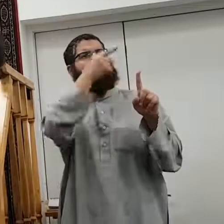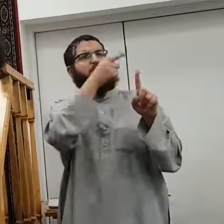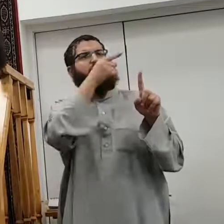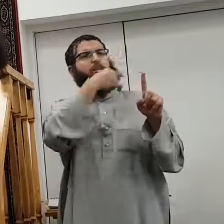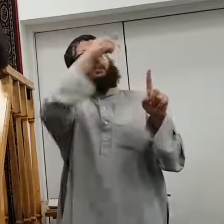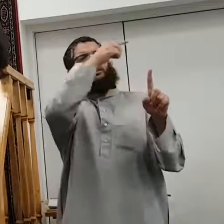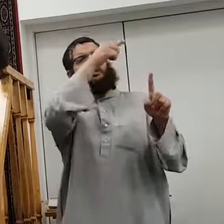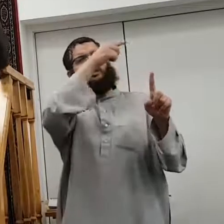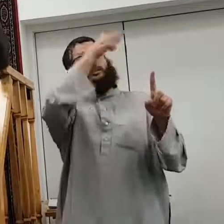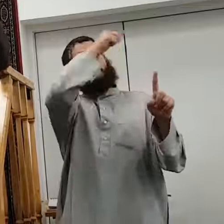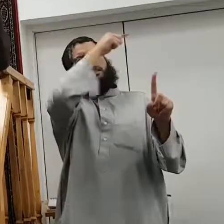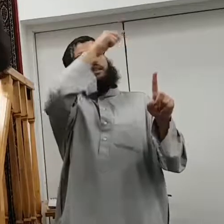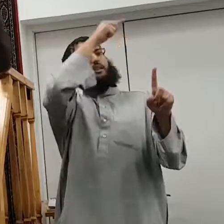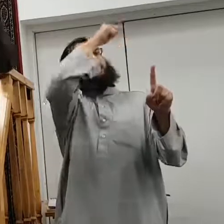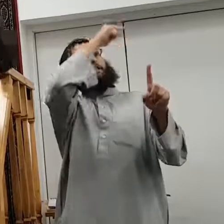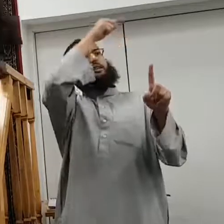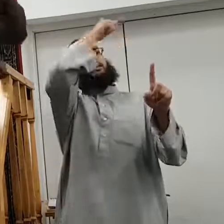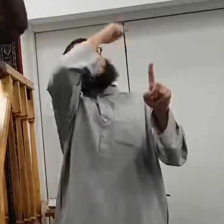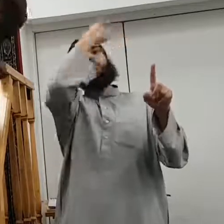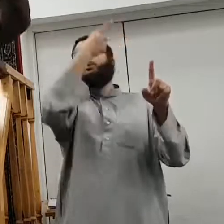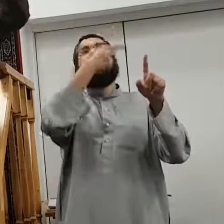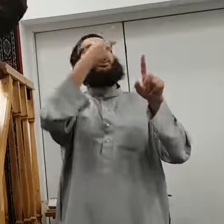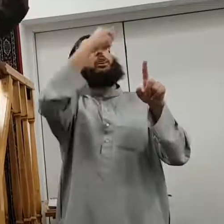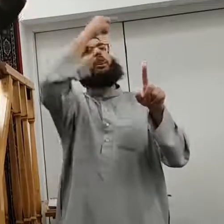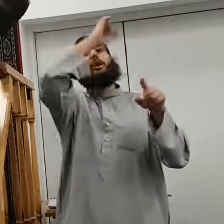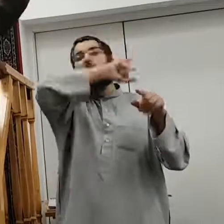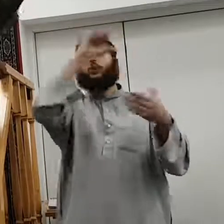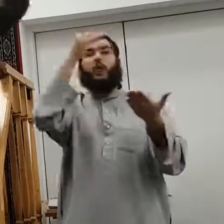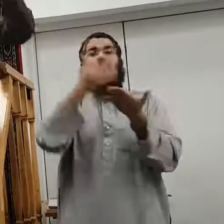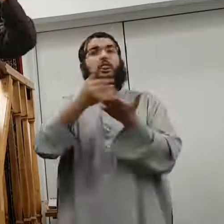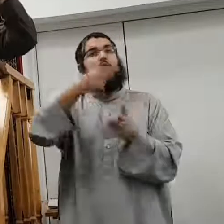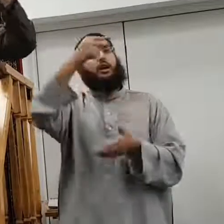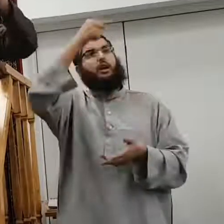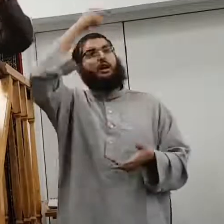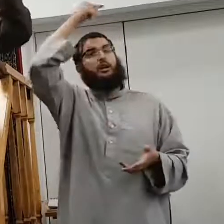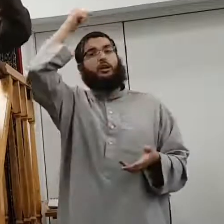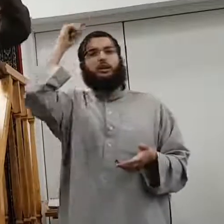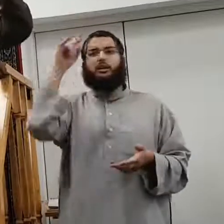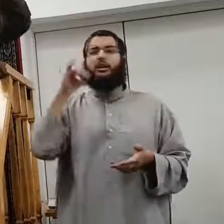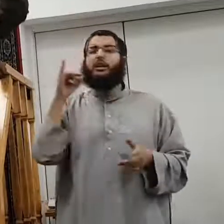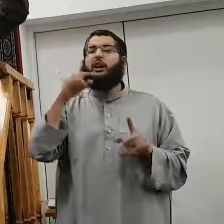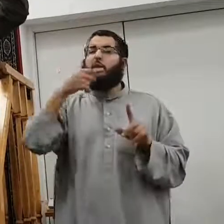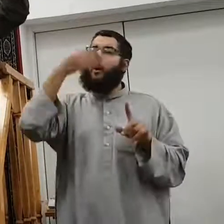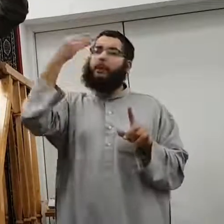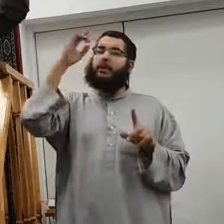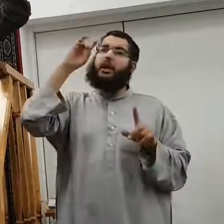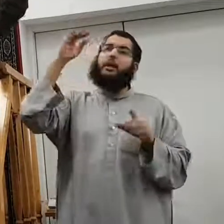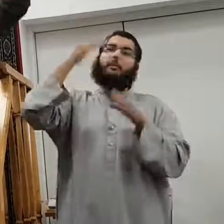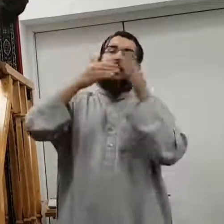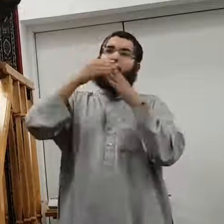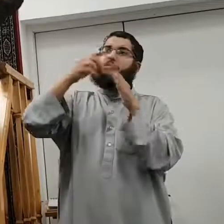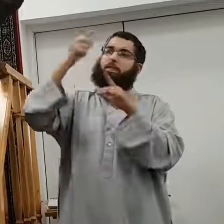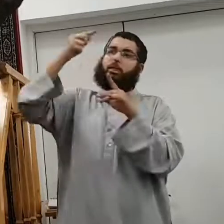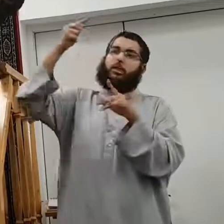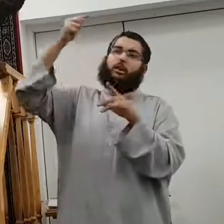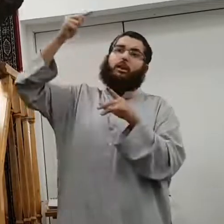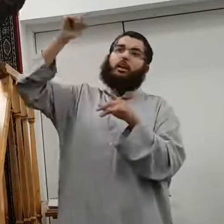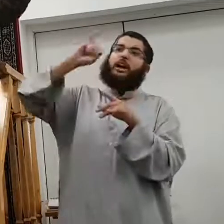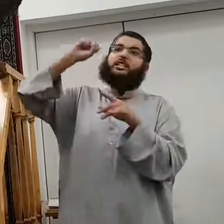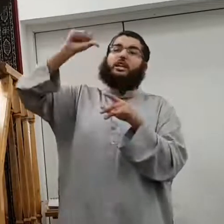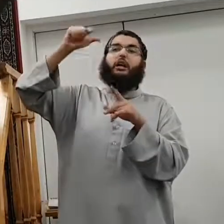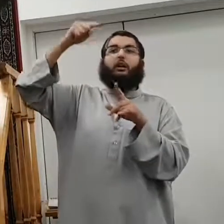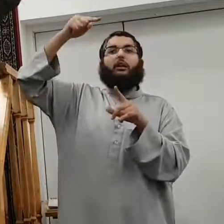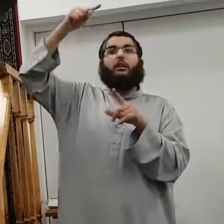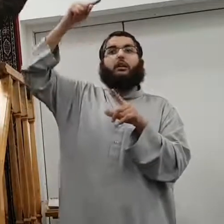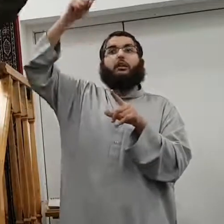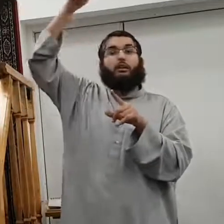Ça ne va pas s'arrêter. Ça ne va pas s'arrêter. Il y aura toujours un nom. Il y aura toujours un nom, ça ne va pas s'arrêter. Et qui a créé Mohamed? Bah, c'est Ibrahim. Qui a créé Ibrahim? Ce sera Isa. Qui a